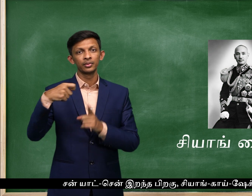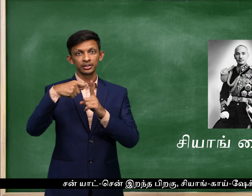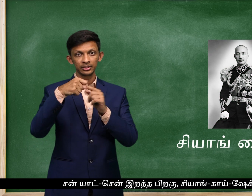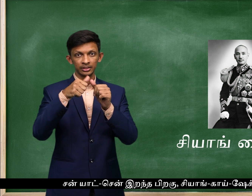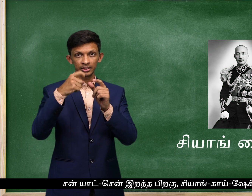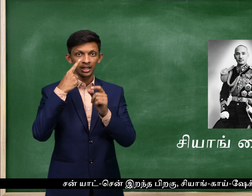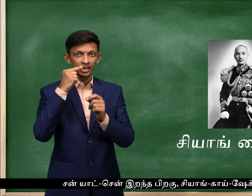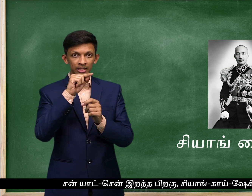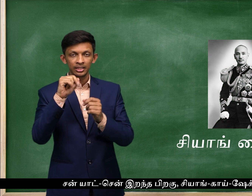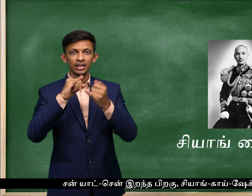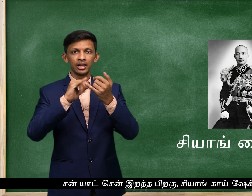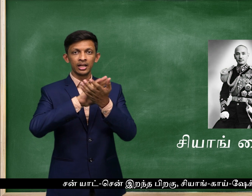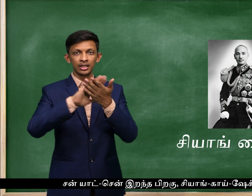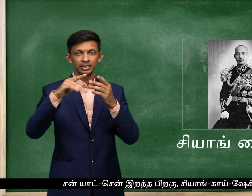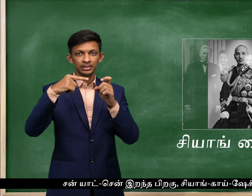1887 முதல்